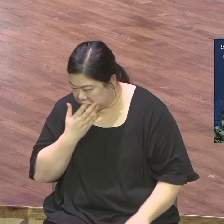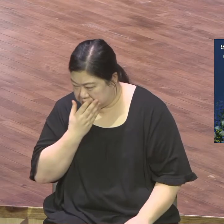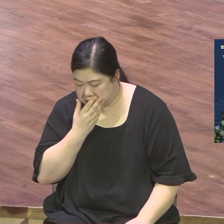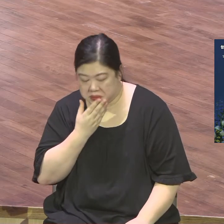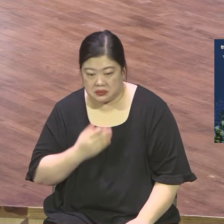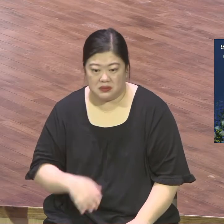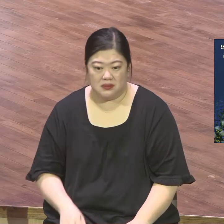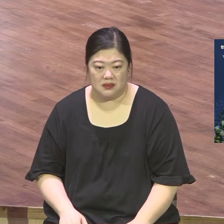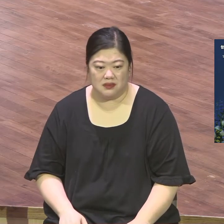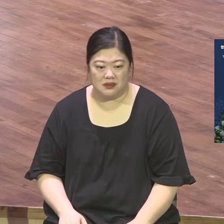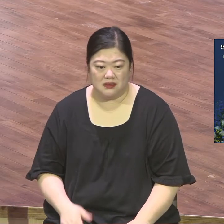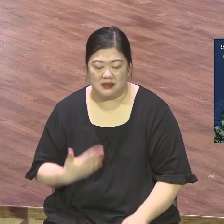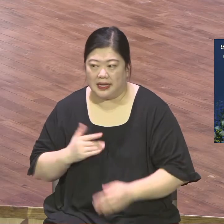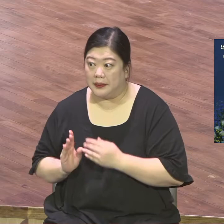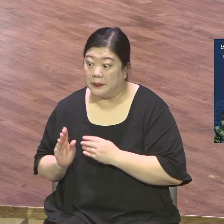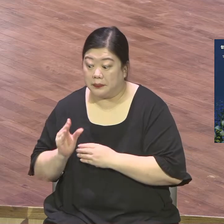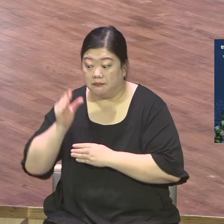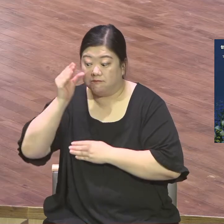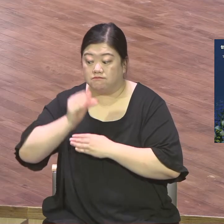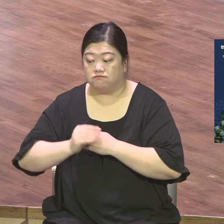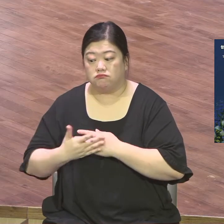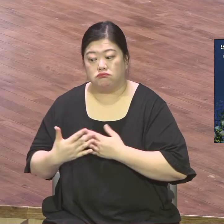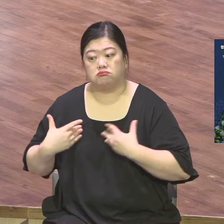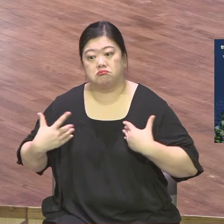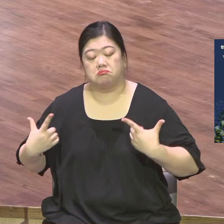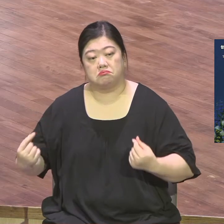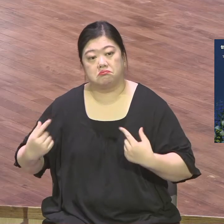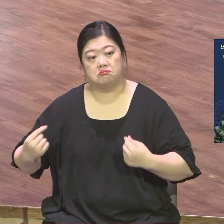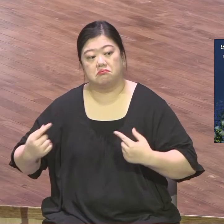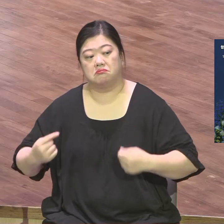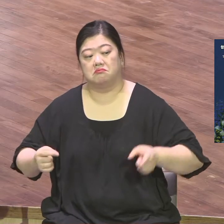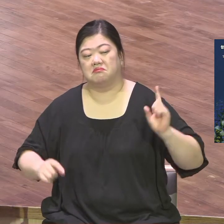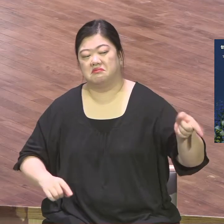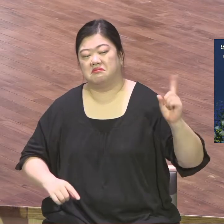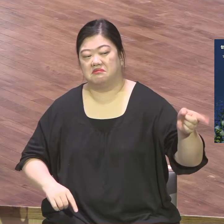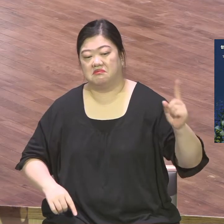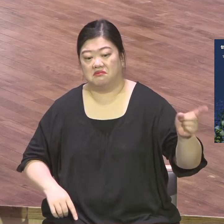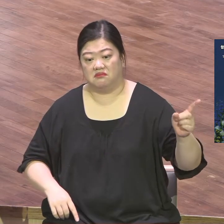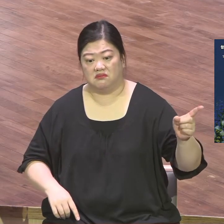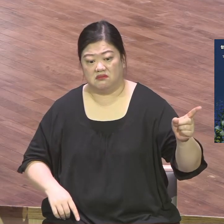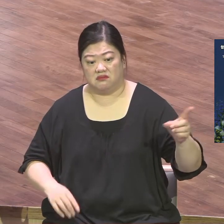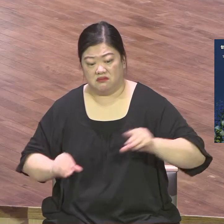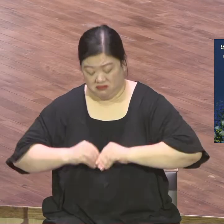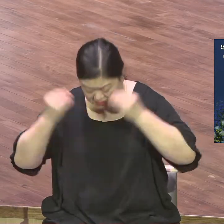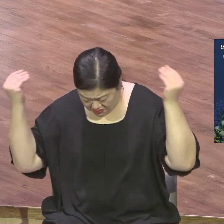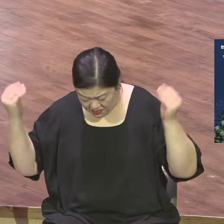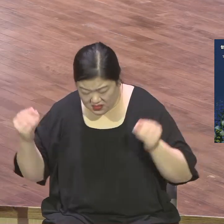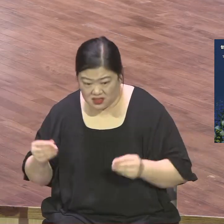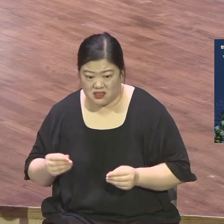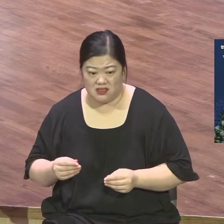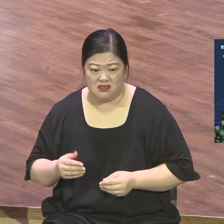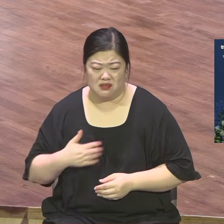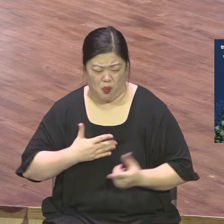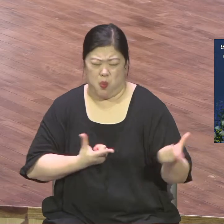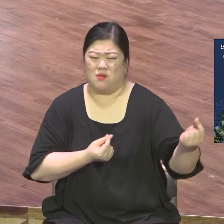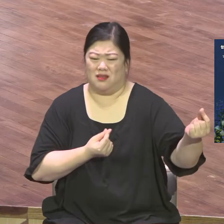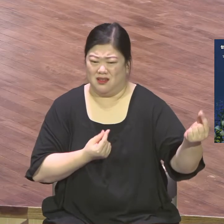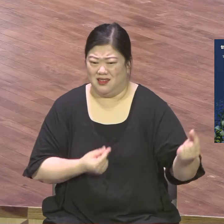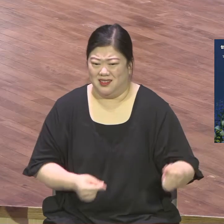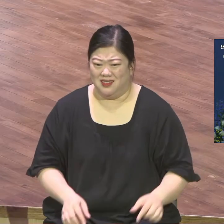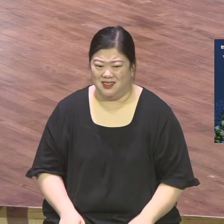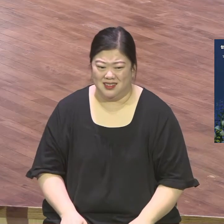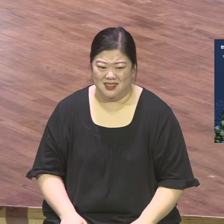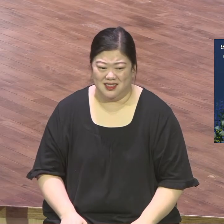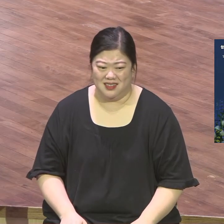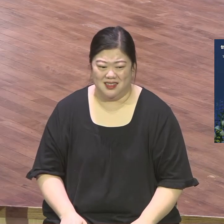알고 여러분 그런 삶을 살지 마세요. 하나님 앞에서 좀 더 솔직하세요.